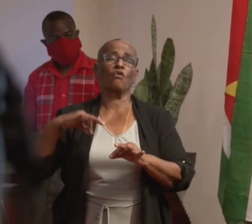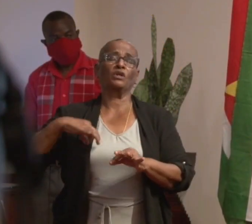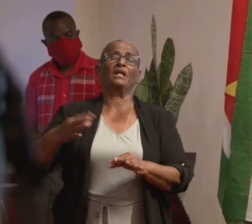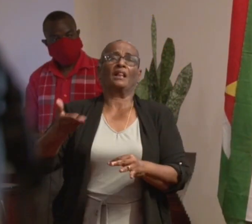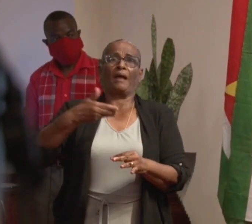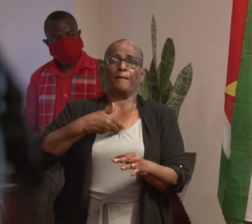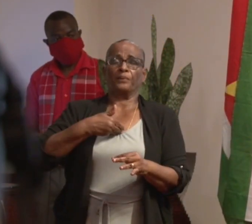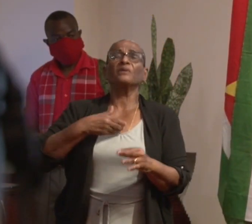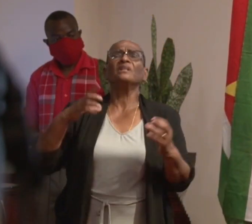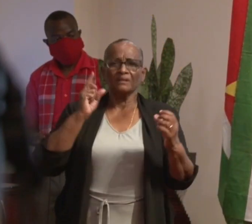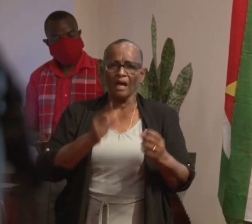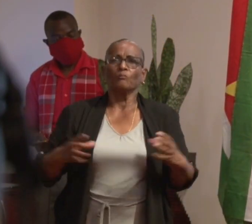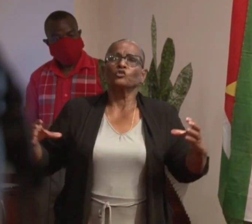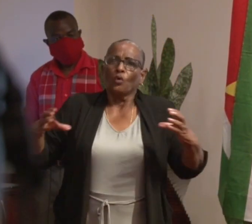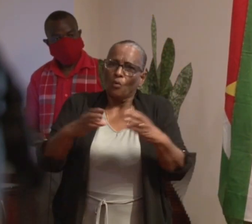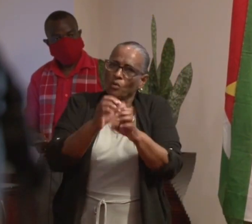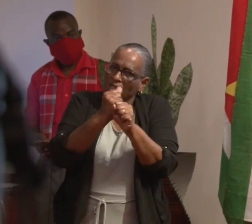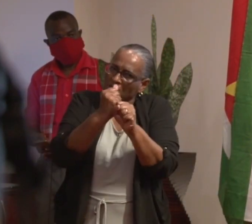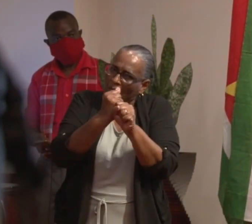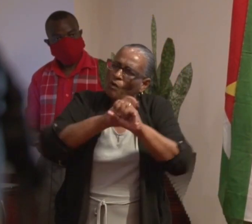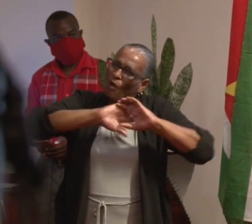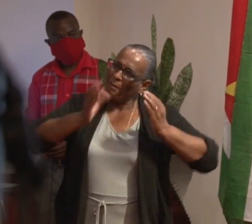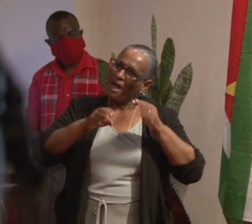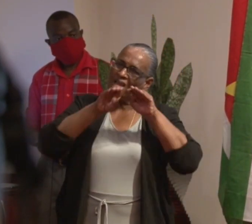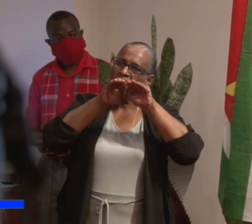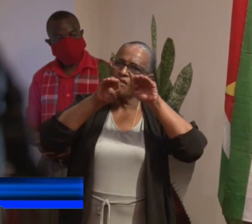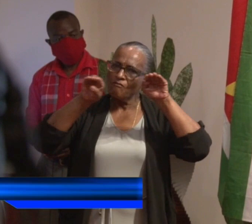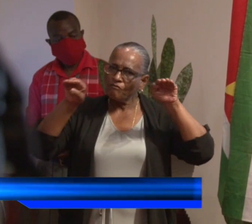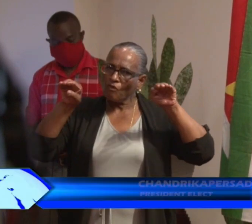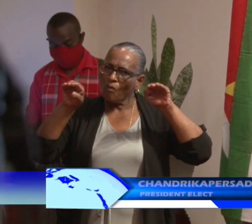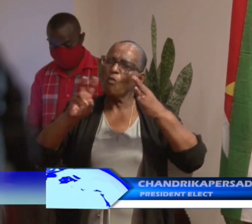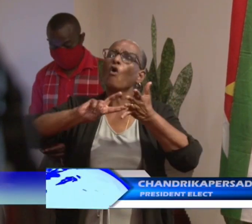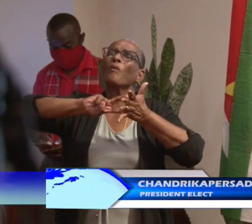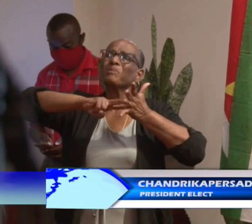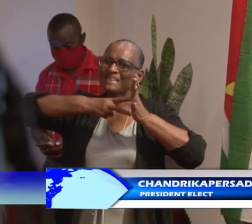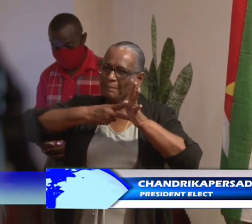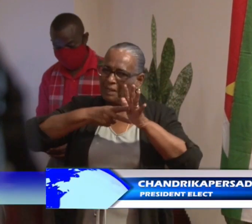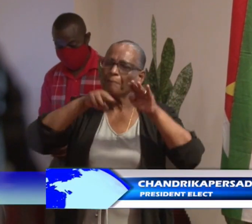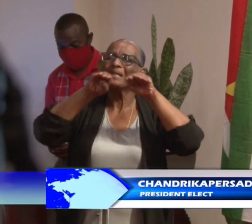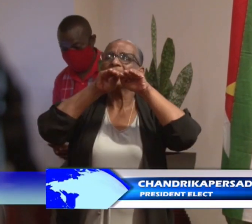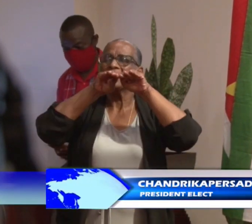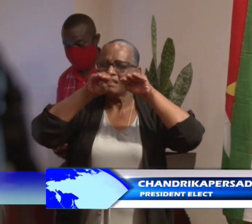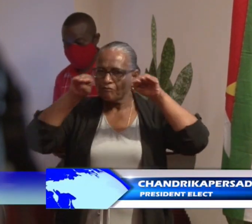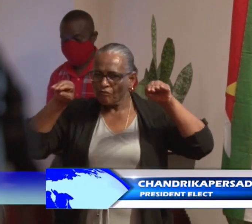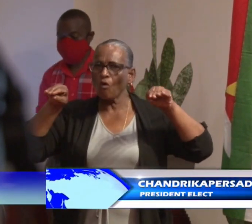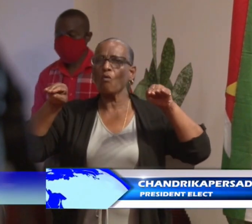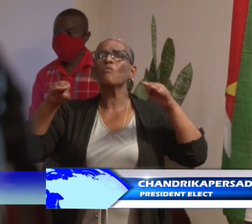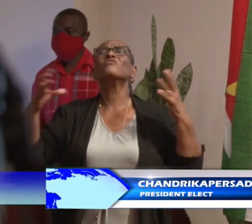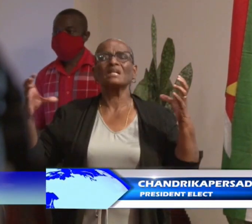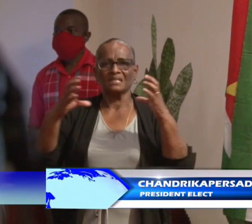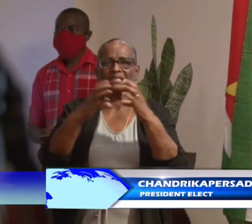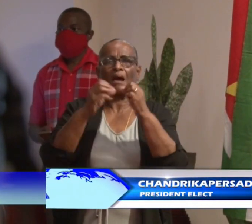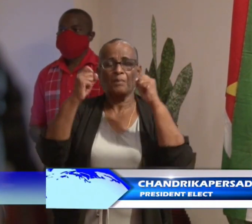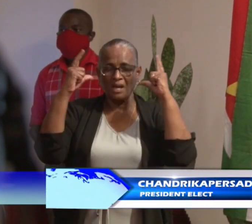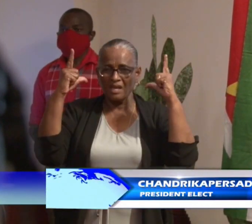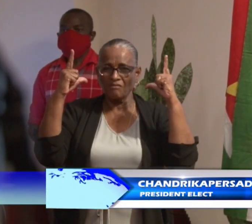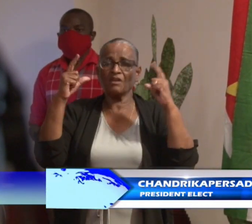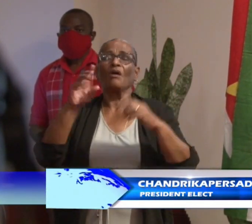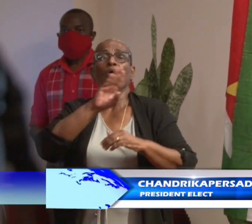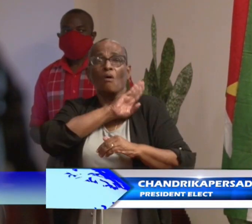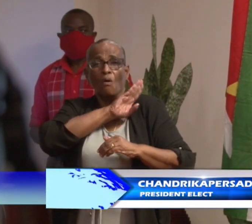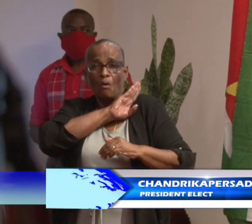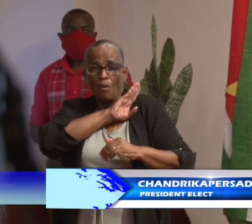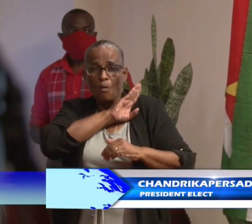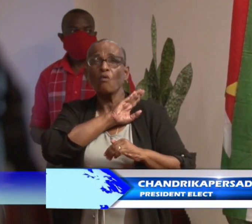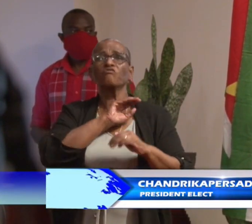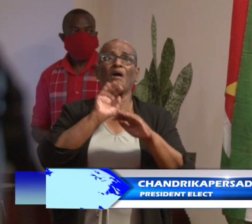moeten we een goede samenwerking hebben op alle niveaus. Op diplomatiek niveau, op het niveau van de samenleving. Ook op het niveau